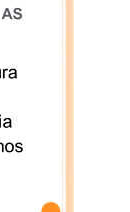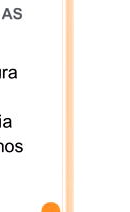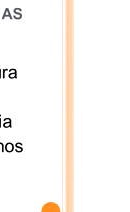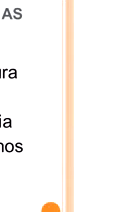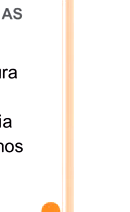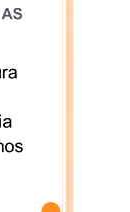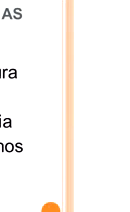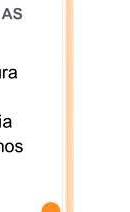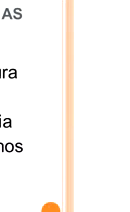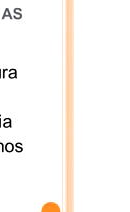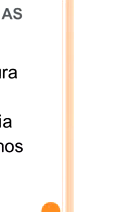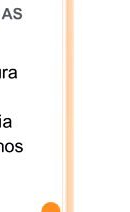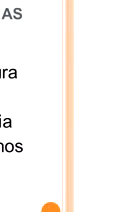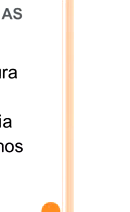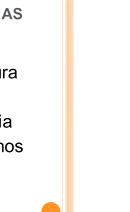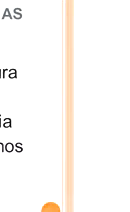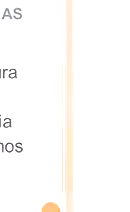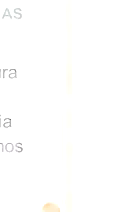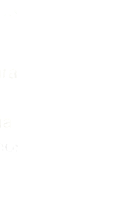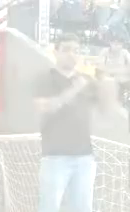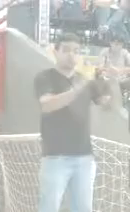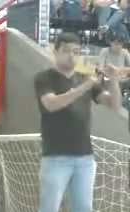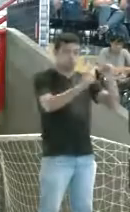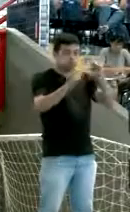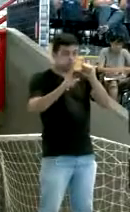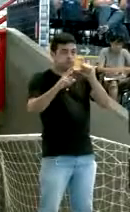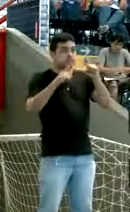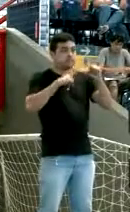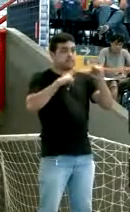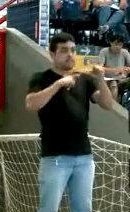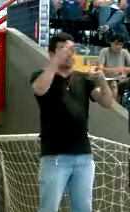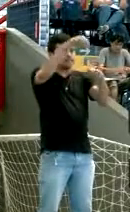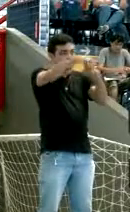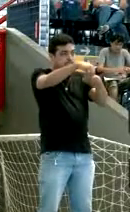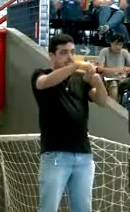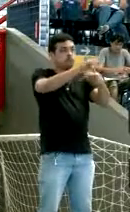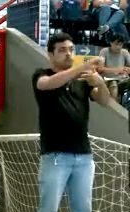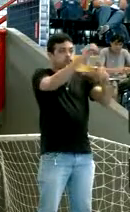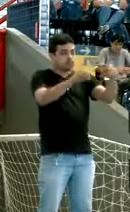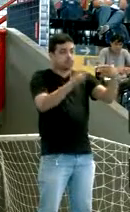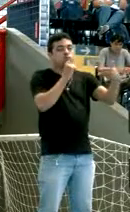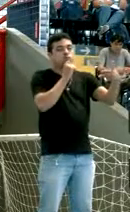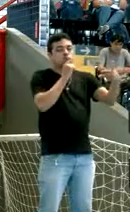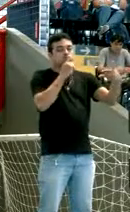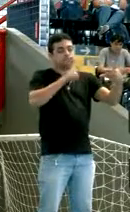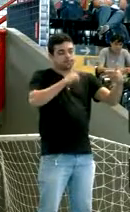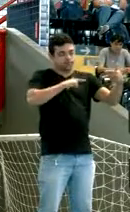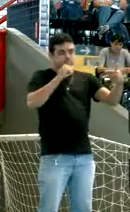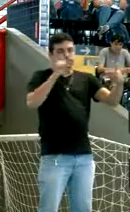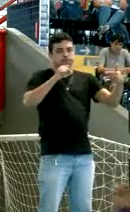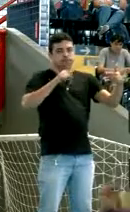arte. Os quadrinhos têm caído no Enem? Tem.